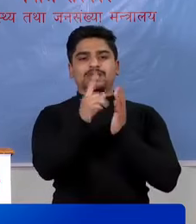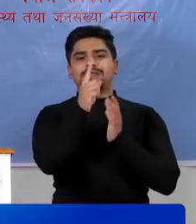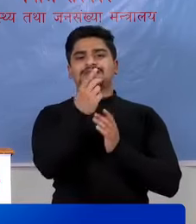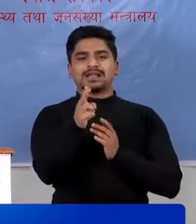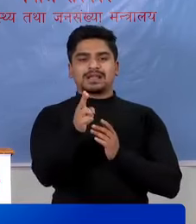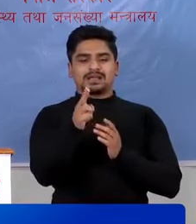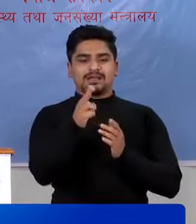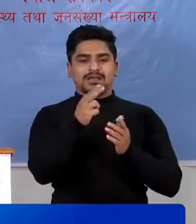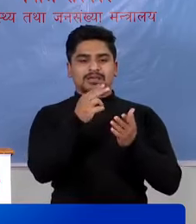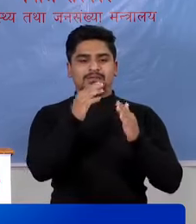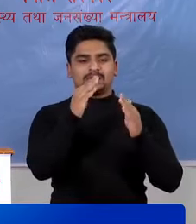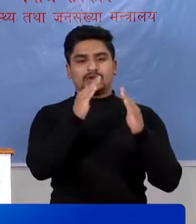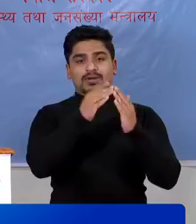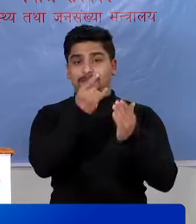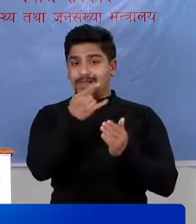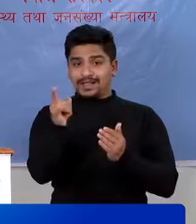जाना डिस्सार